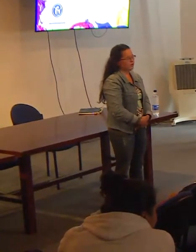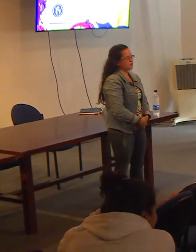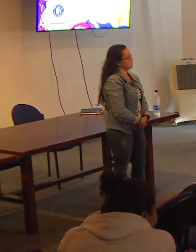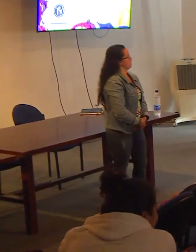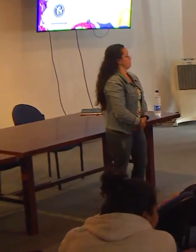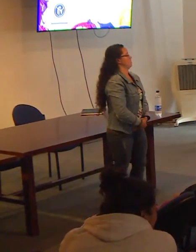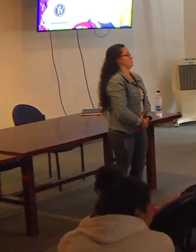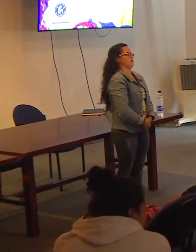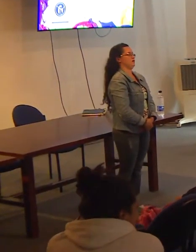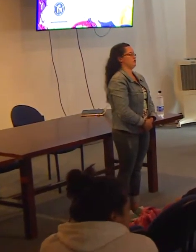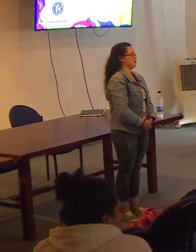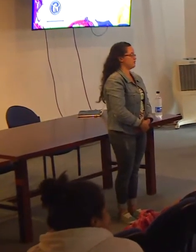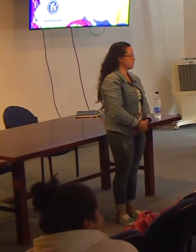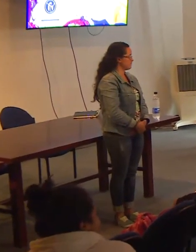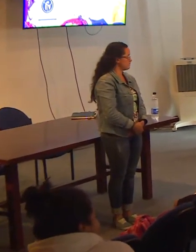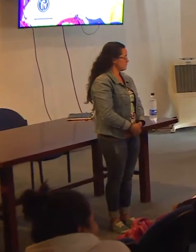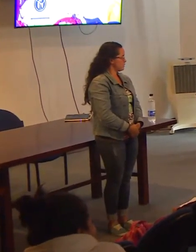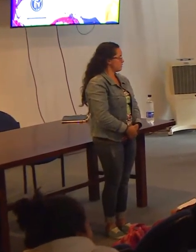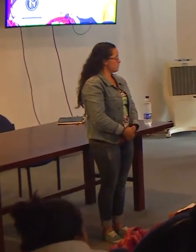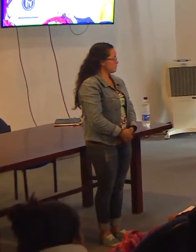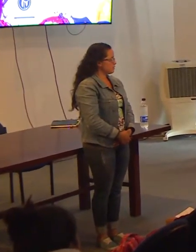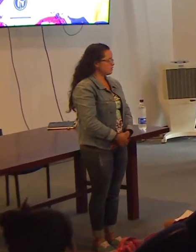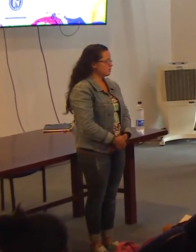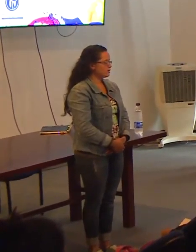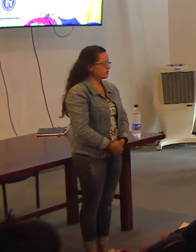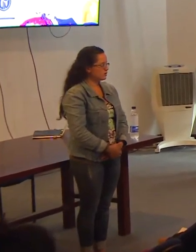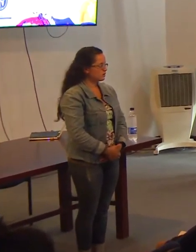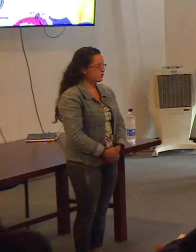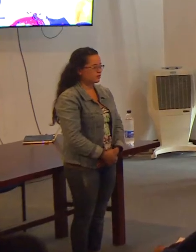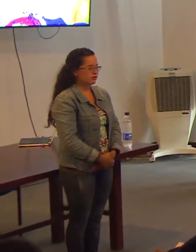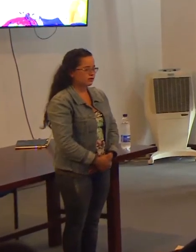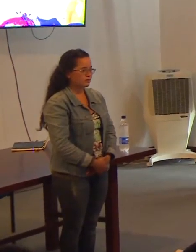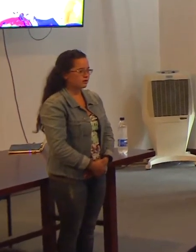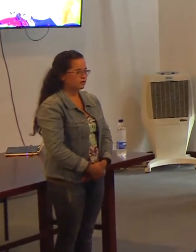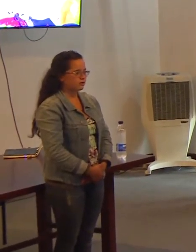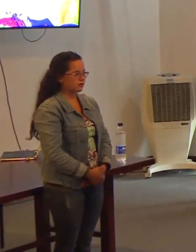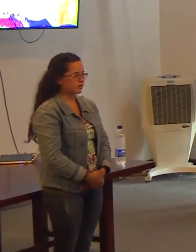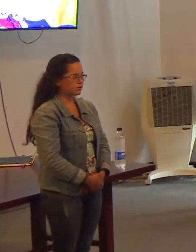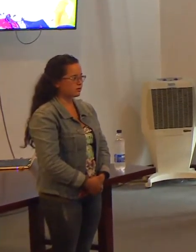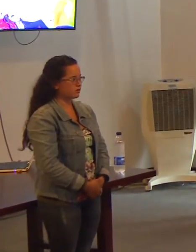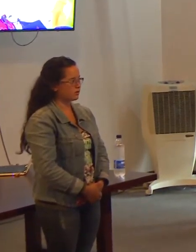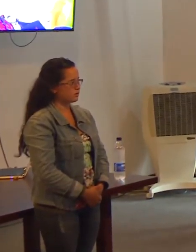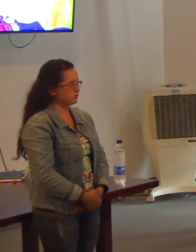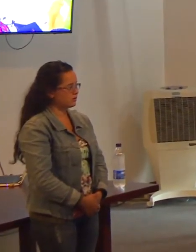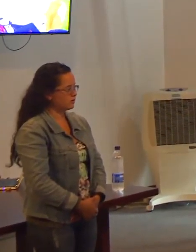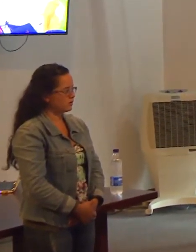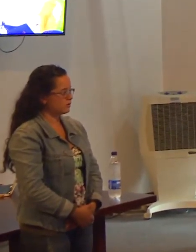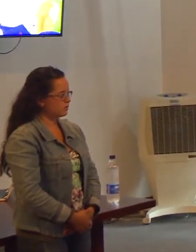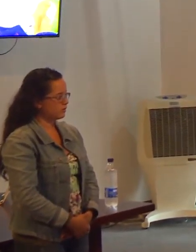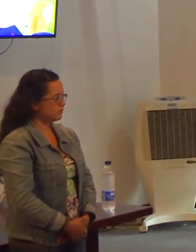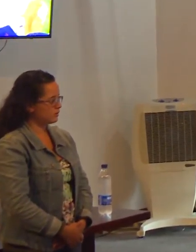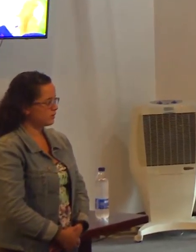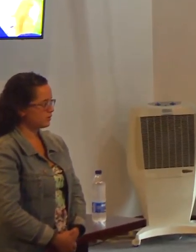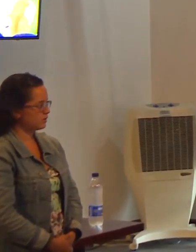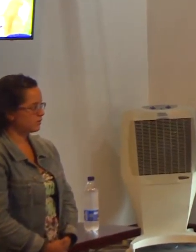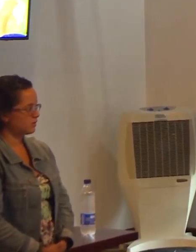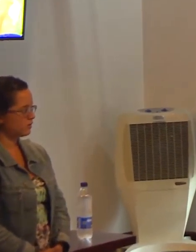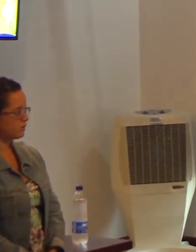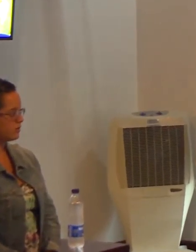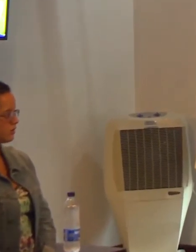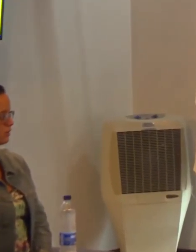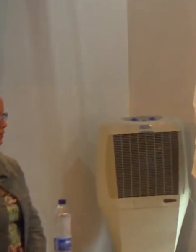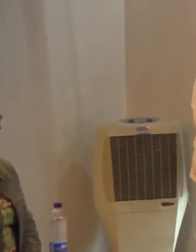Isabel Moreno, Sirley Paola Rodríguez, Cindy Juliet Tiria y Caterín Paola Vaca, quienes serán sus